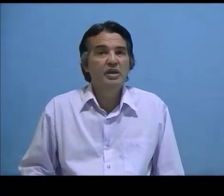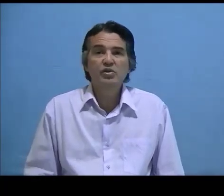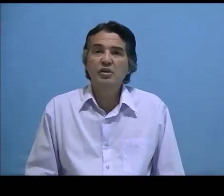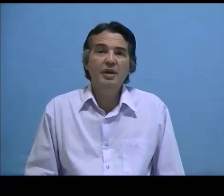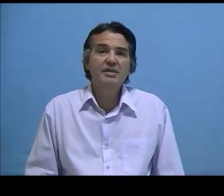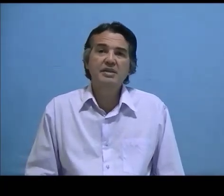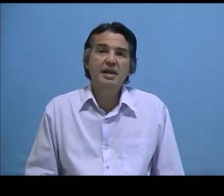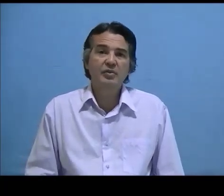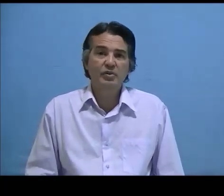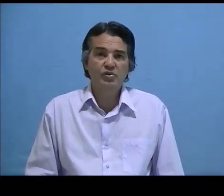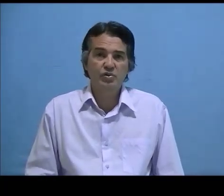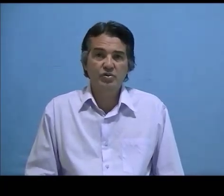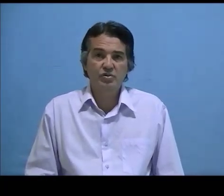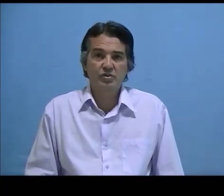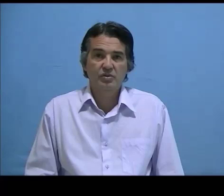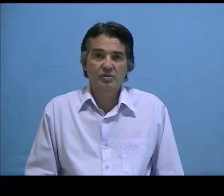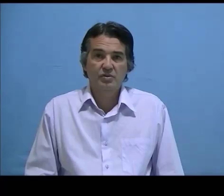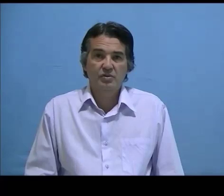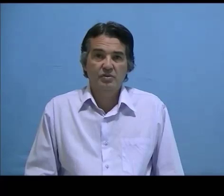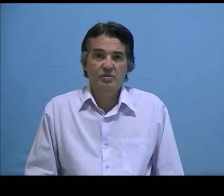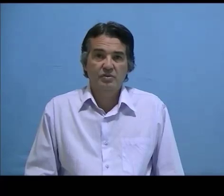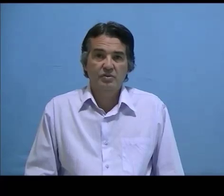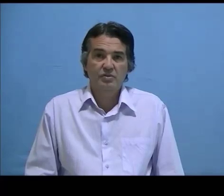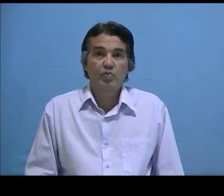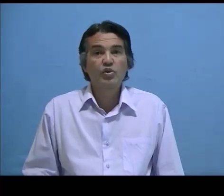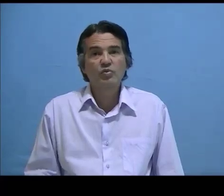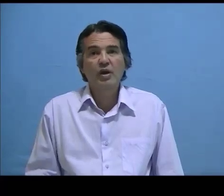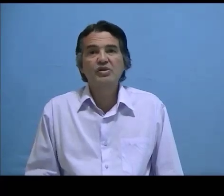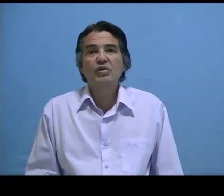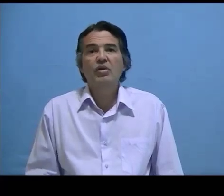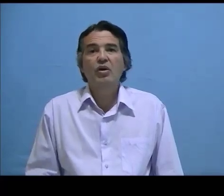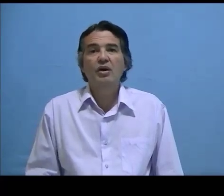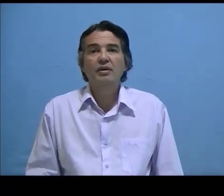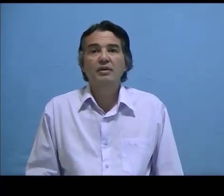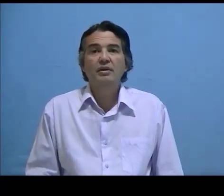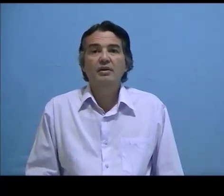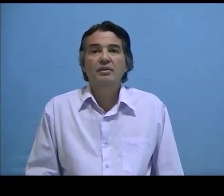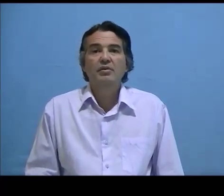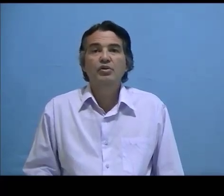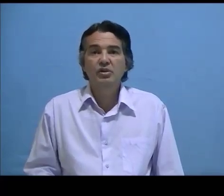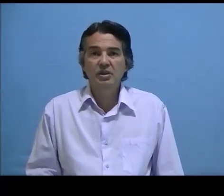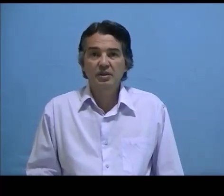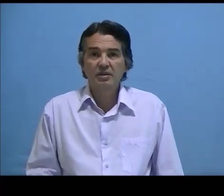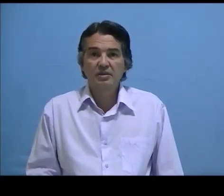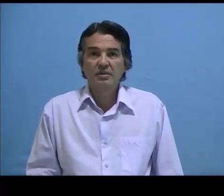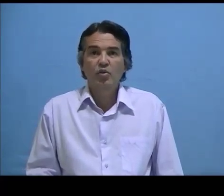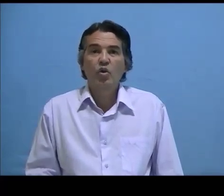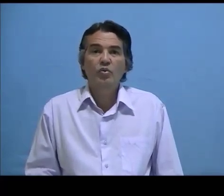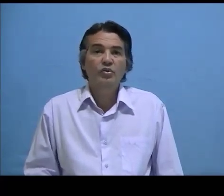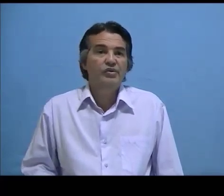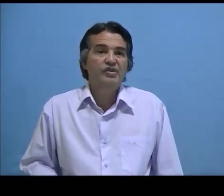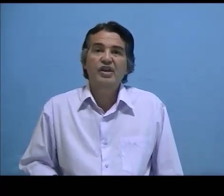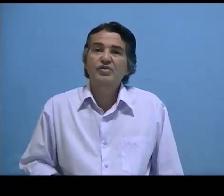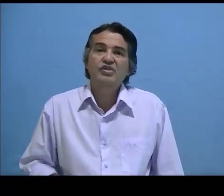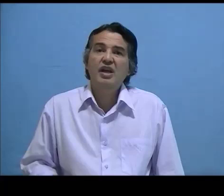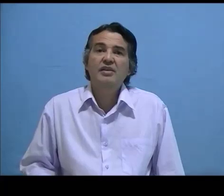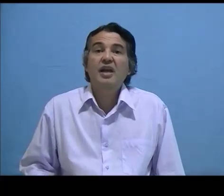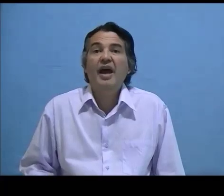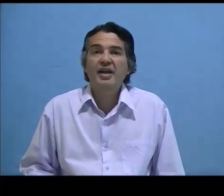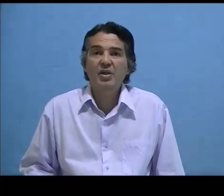isso não é ensinado para os surdos. Muito mal se coloca o dia como 6 ou 7